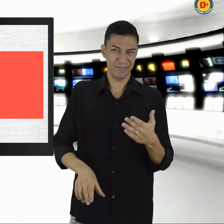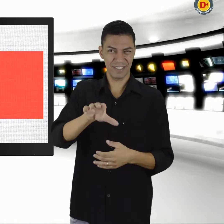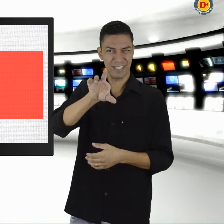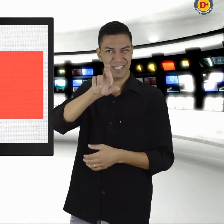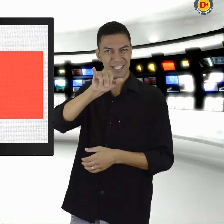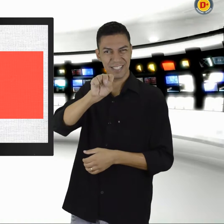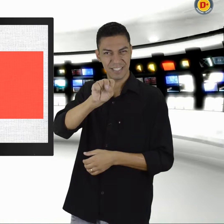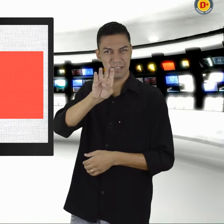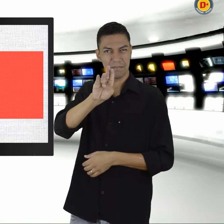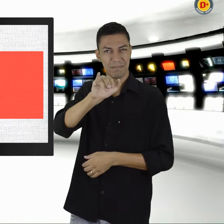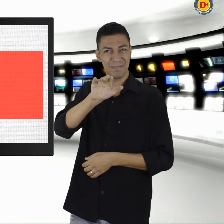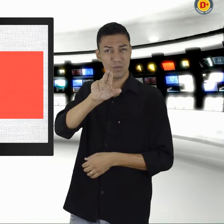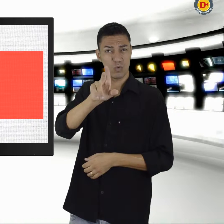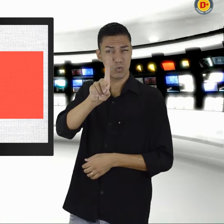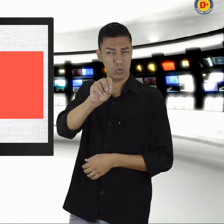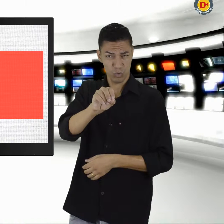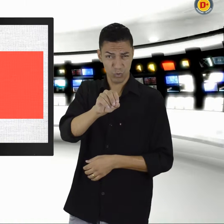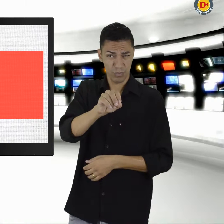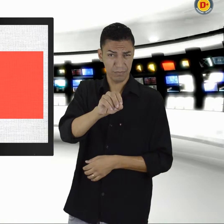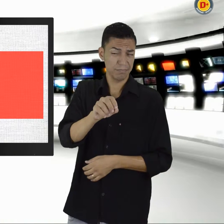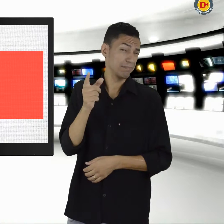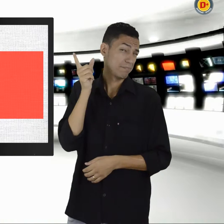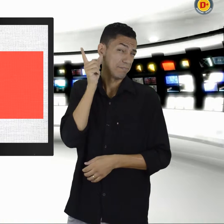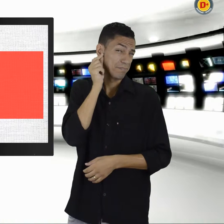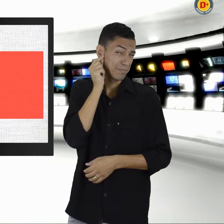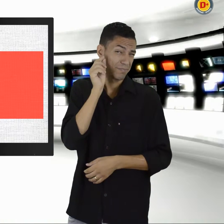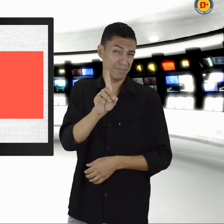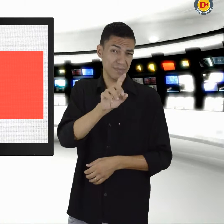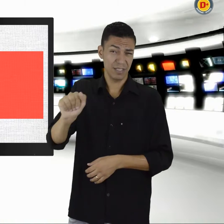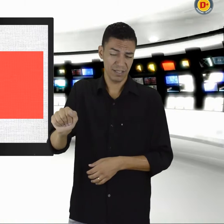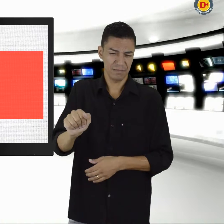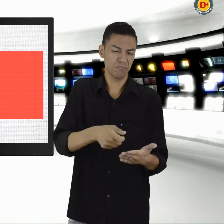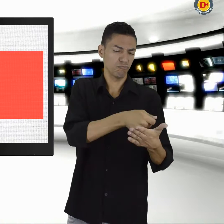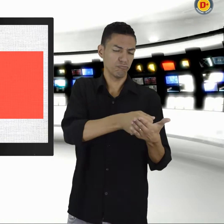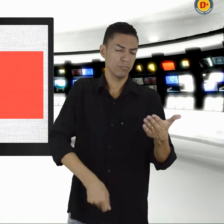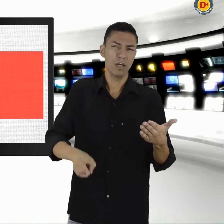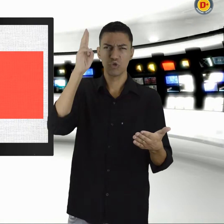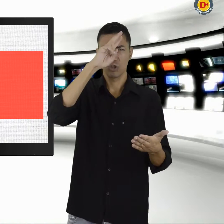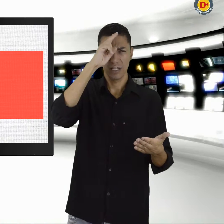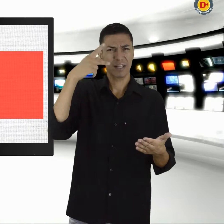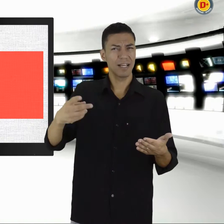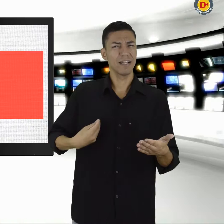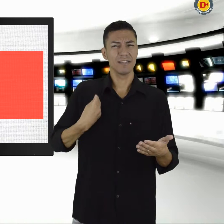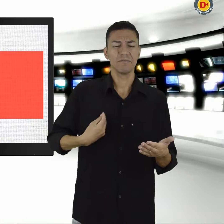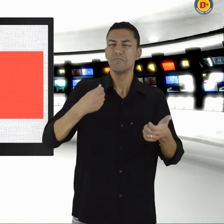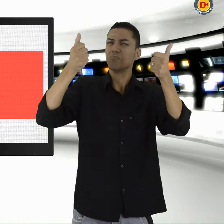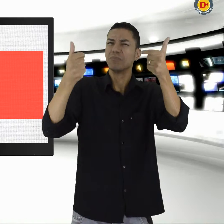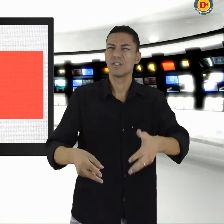e divertida temas que discorrem em torno de suas amizades, conquistas, lutas, trabalhos,